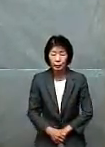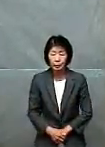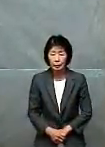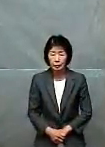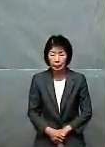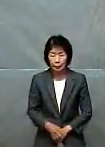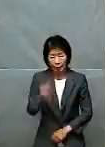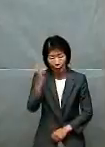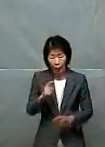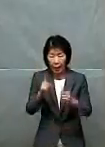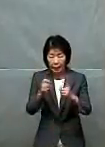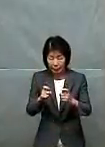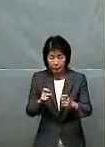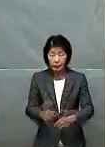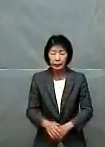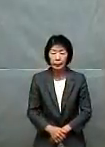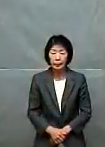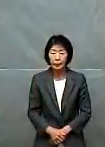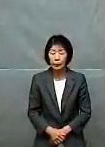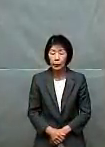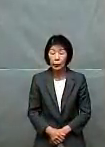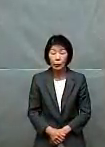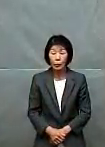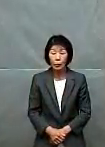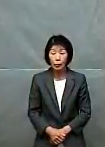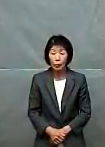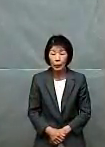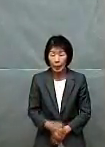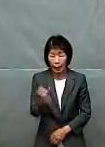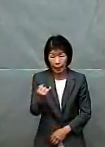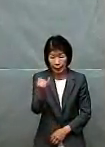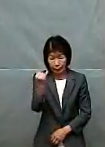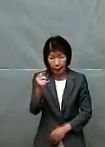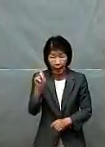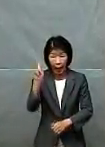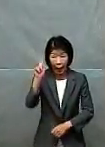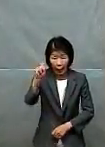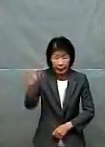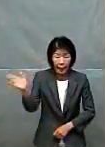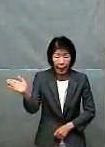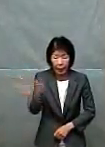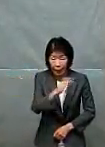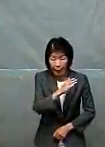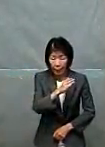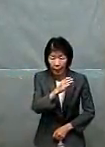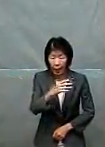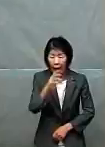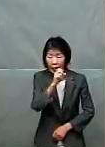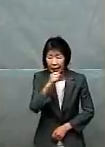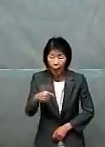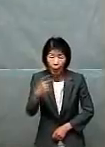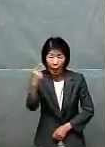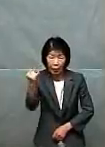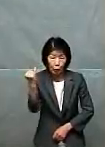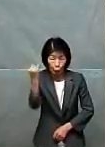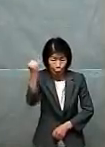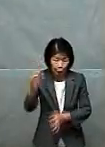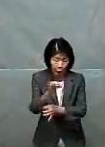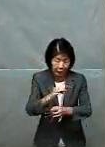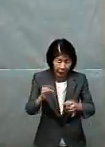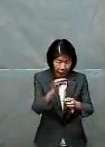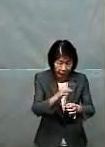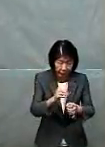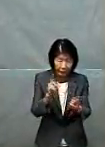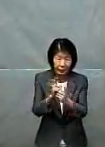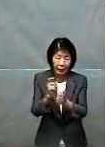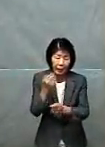おはようございます。庄内日報の神林です。はい、知事の明日からの台湾でのトップセールスに関連してご質問したいの